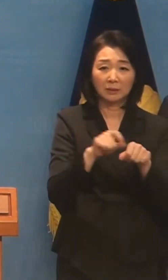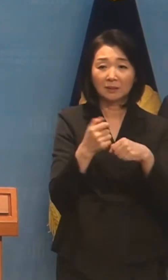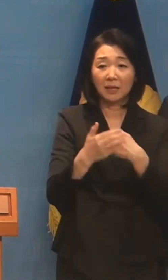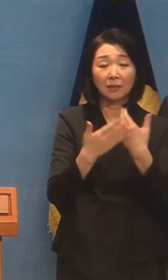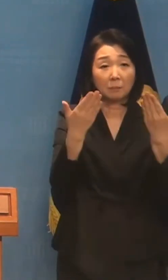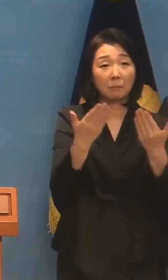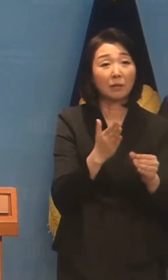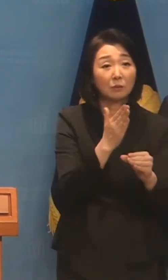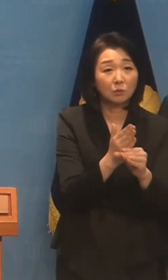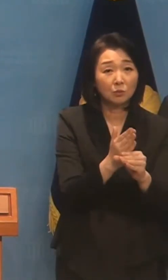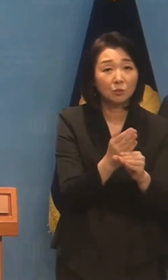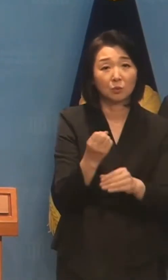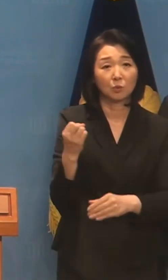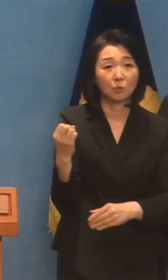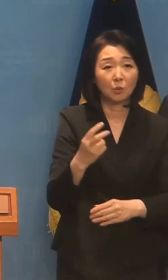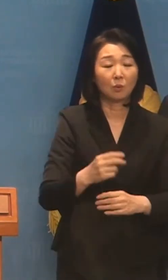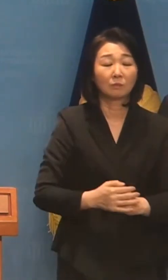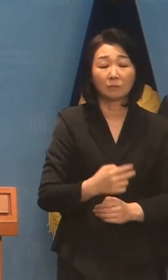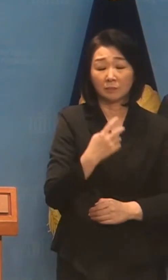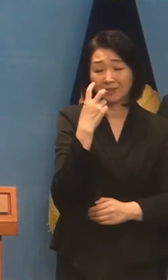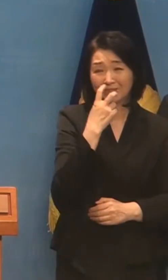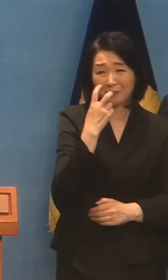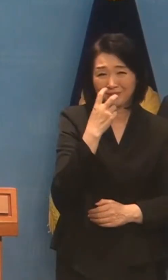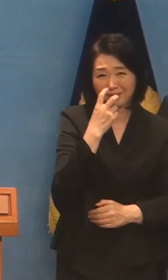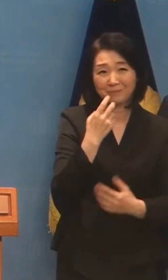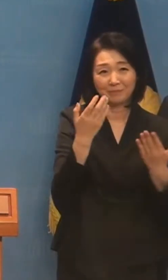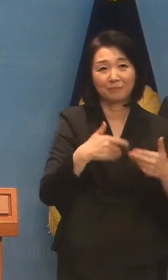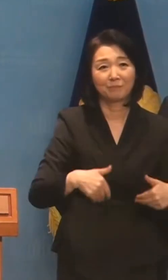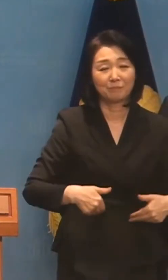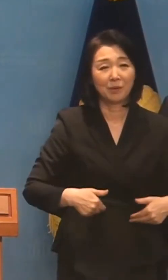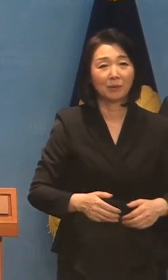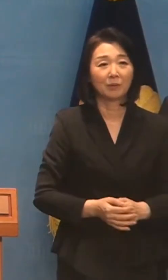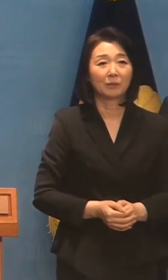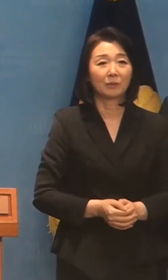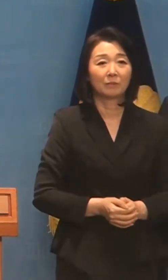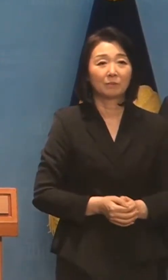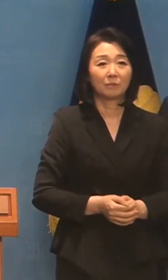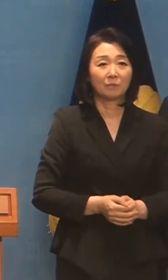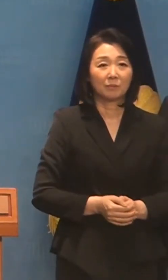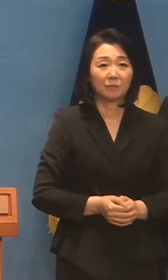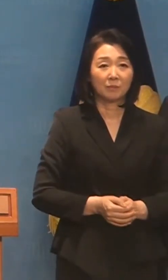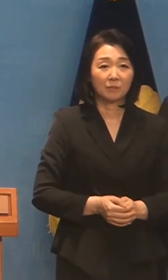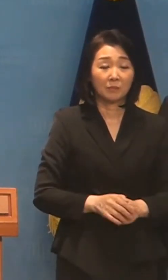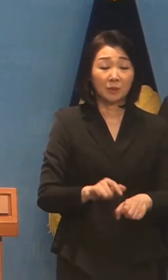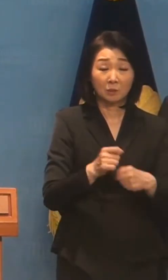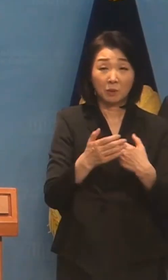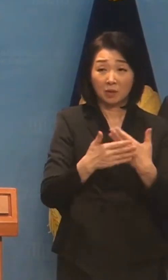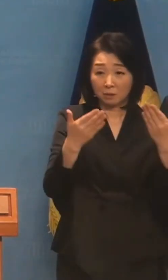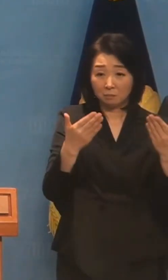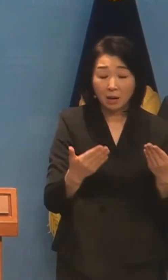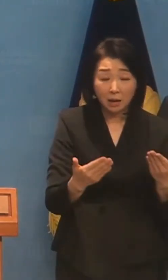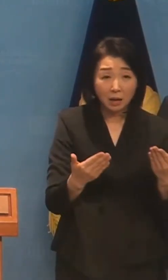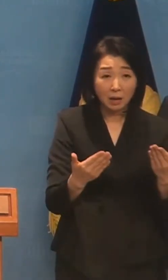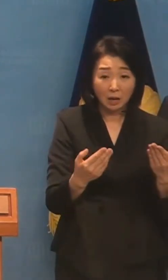하지만 동시에 아주 큰 검사들을 받아야 합니다. 특례를 받아도